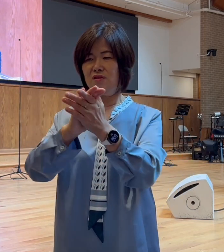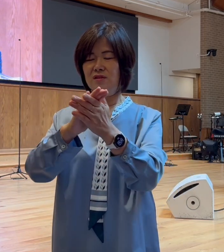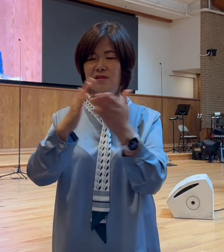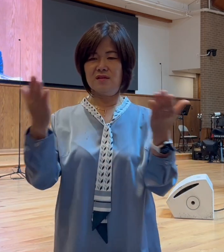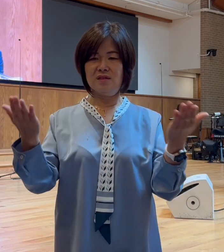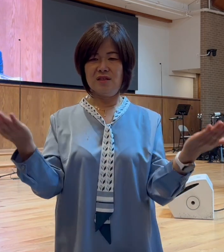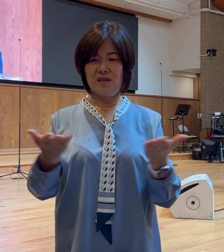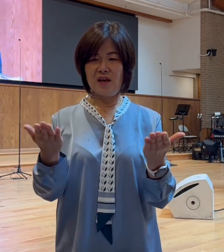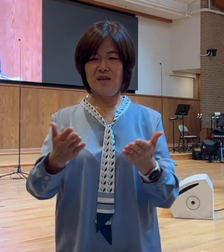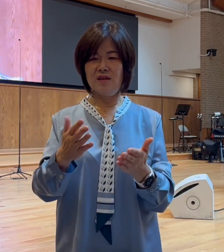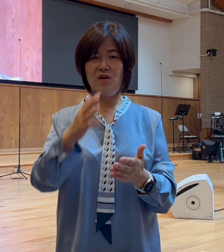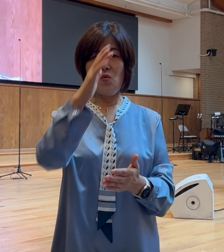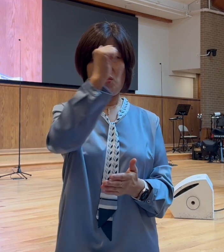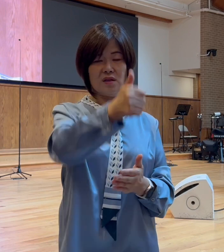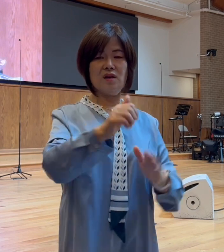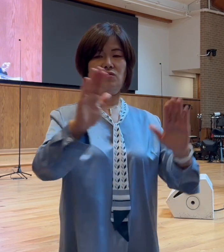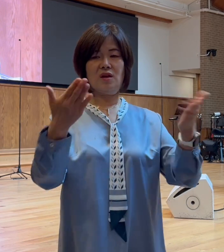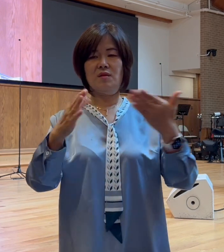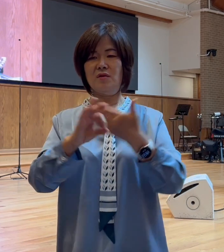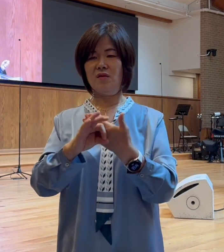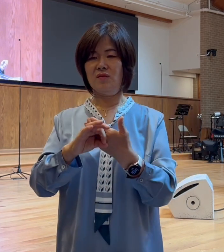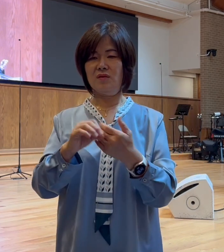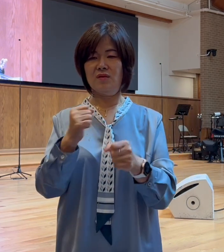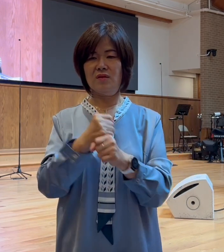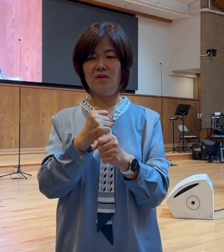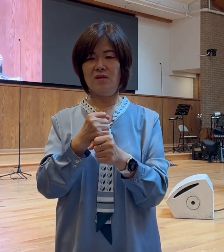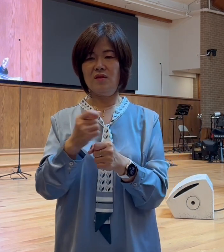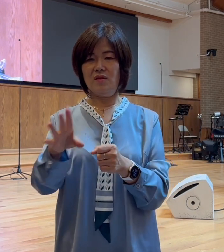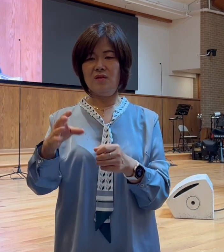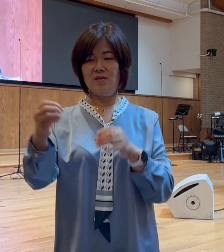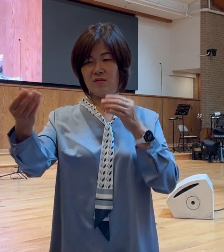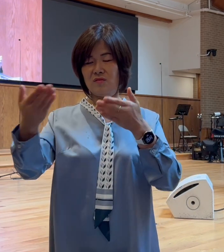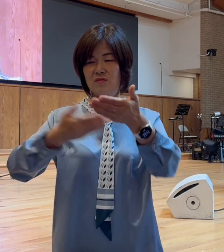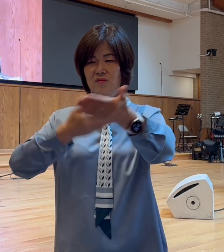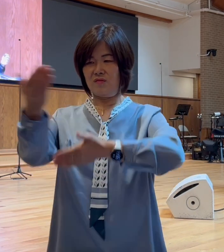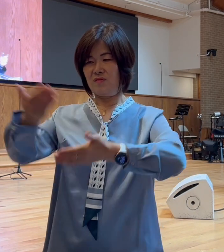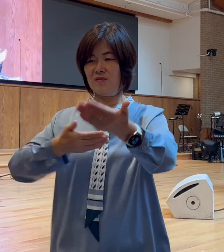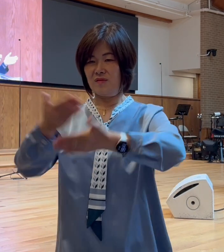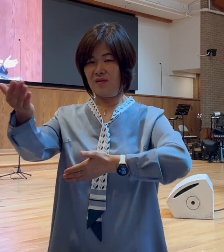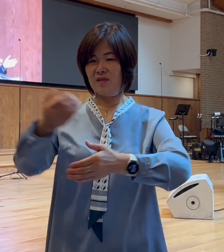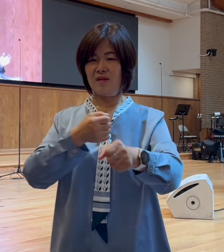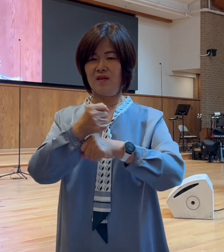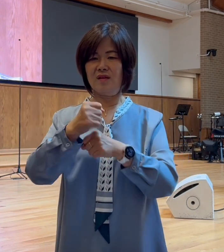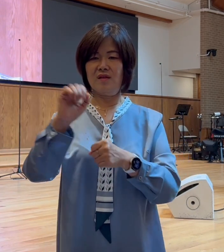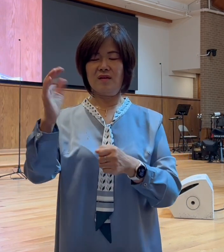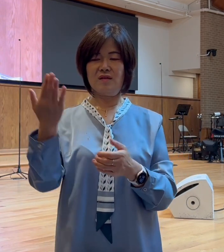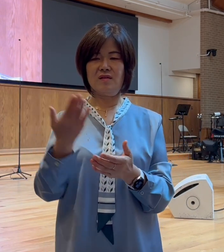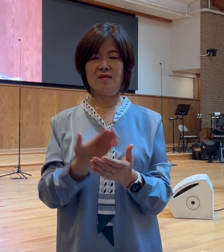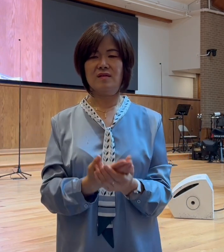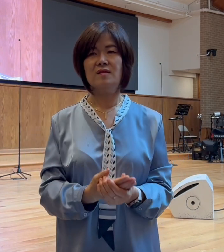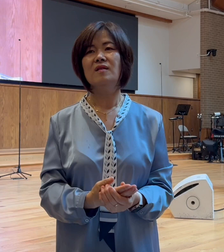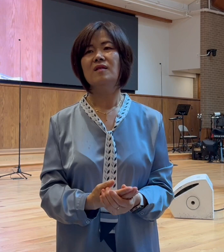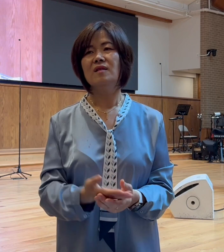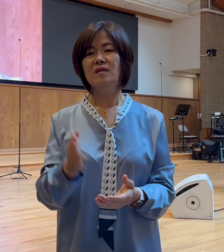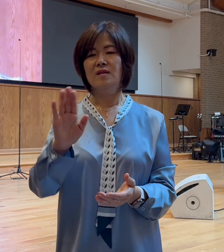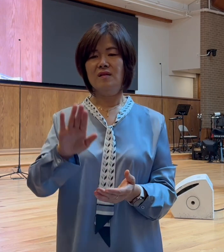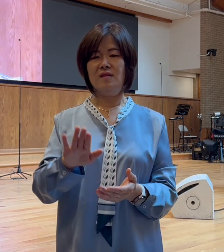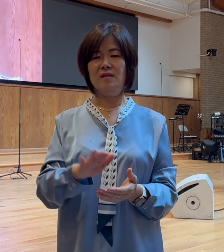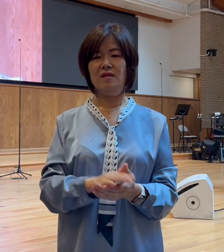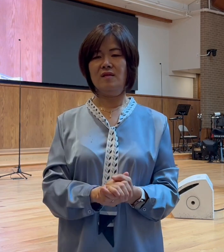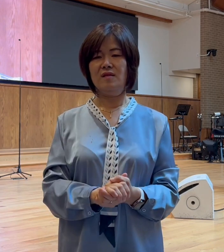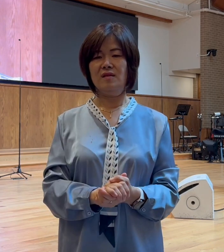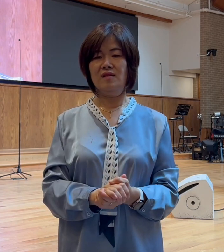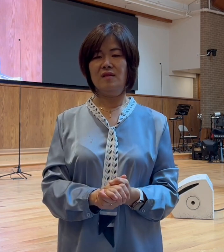이제 회장이 되면 둘이 이렇게 이제 주식을 나눠 가졌어요. 이쪽에서 줬겠죠, 검사장에게. 그래서 기소를 했는데,